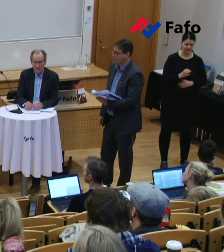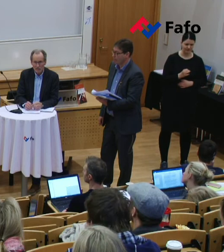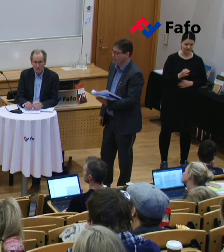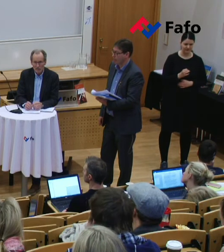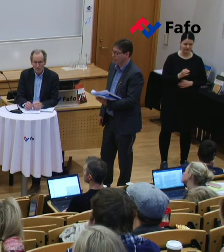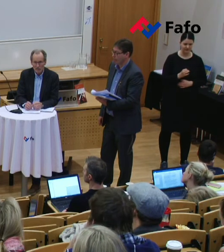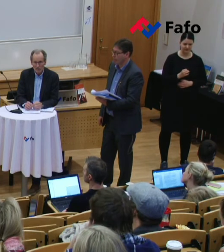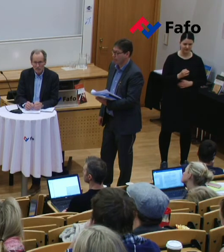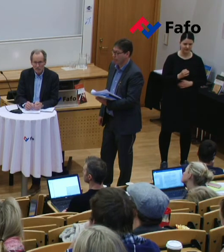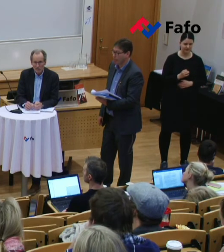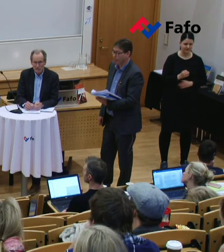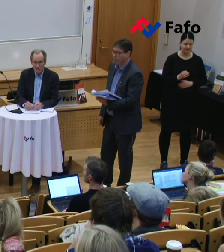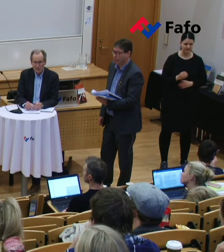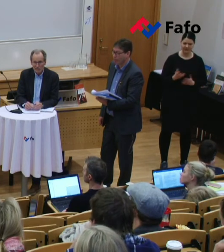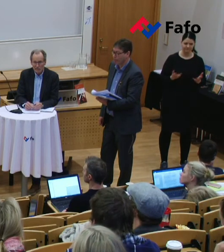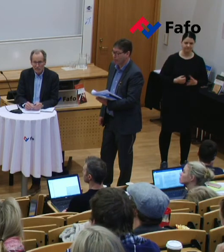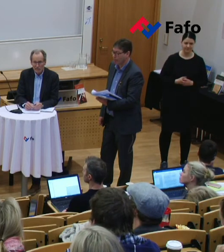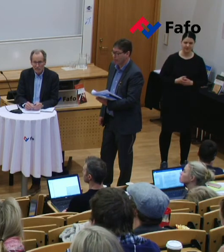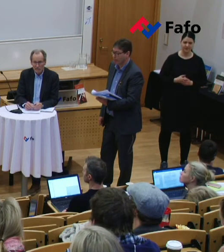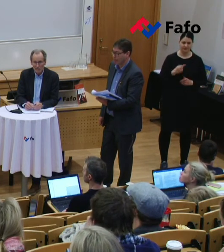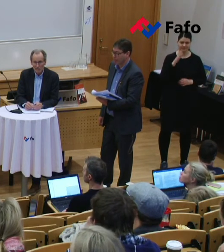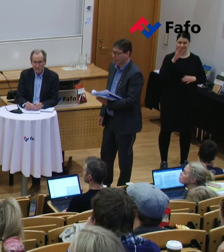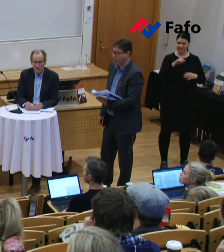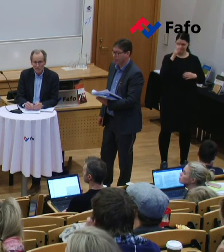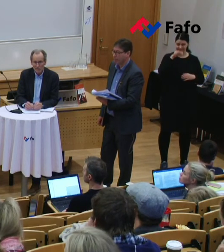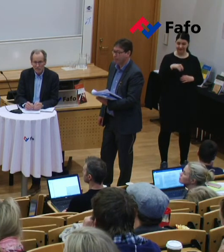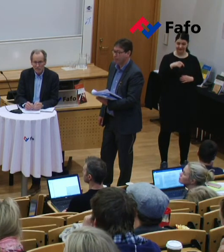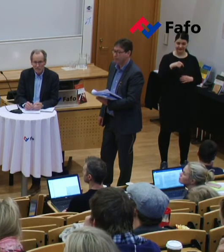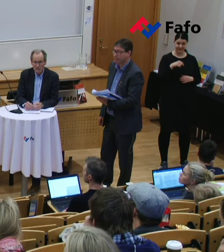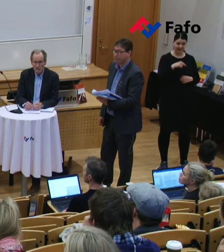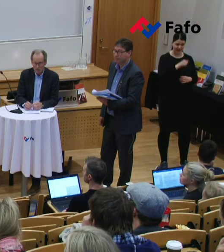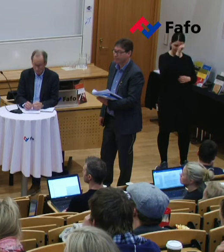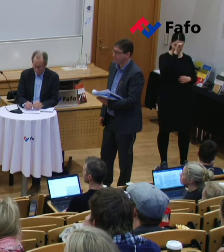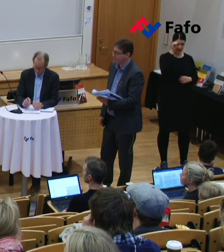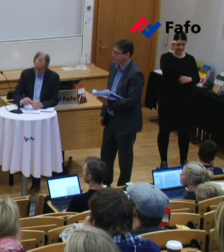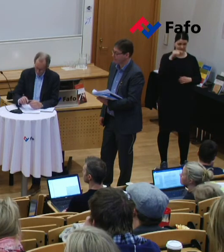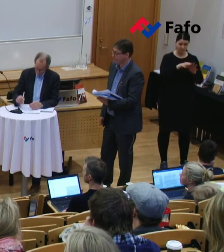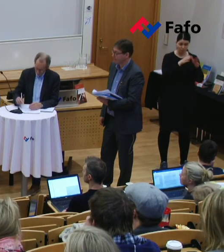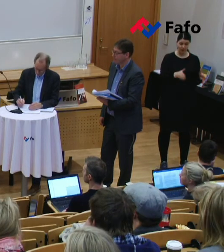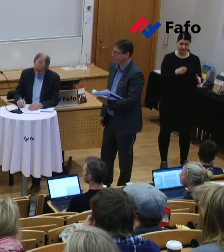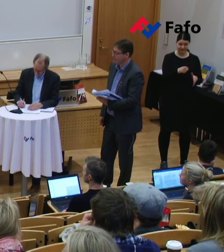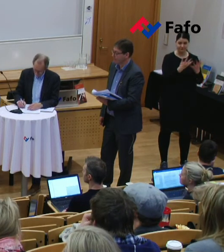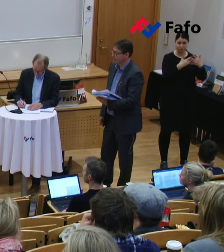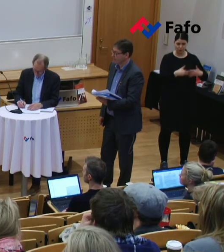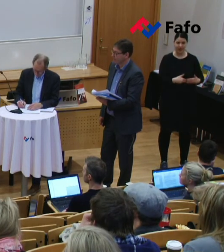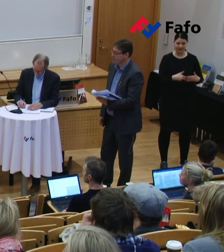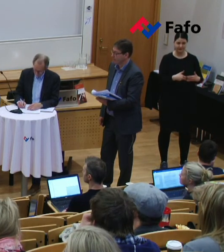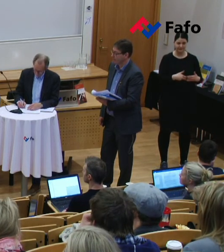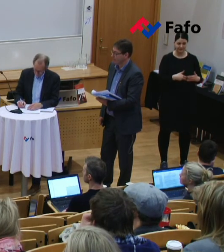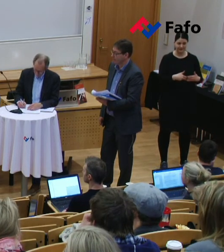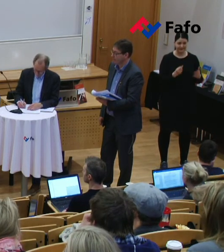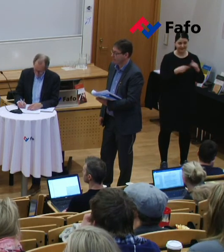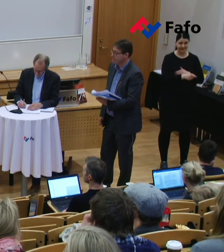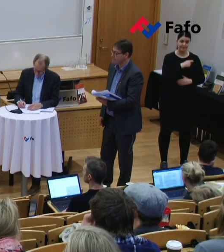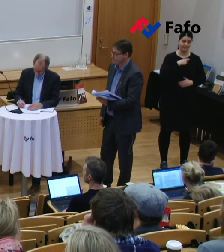andre steder. Og det at vi vet at vi ser her i Bergen at denne modellen også fungerer inn i det